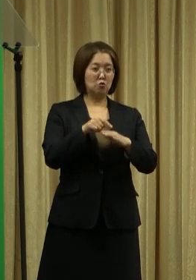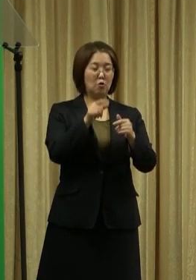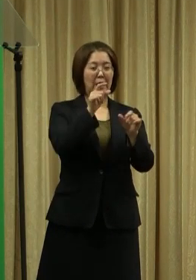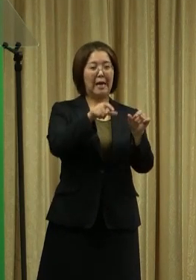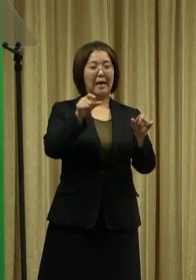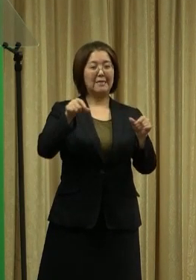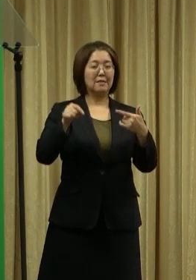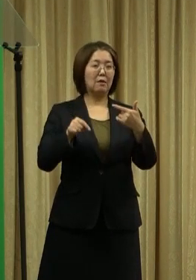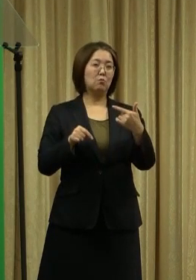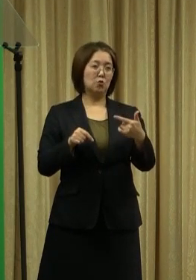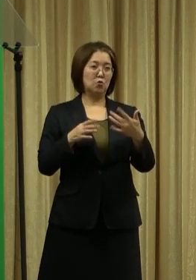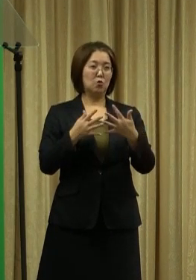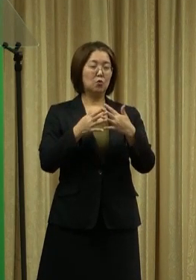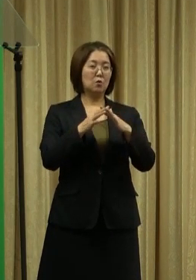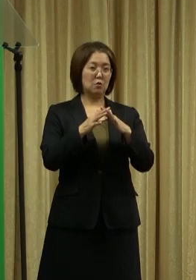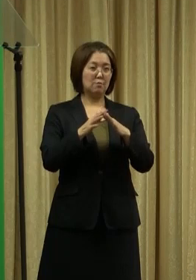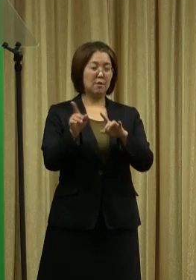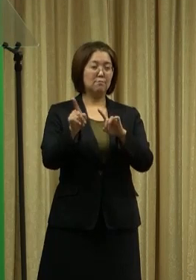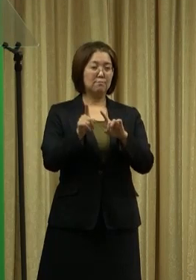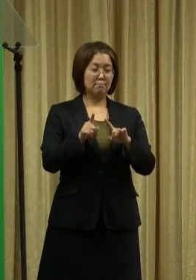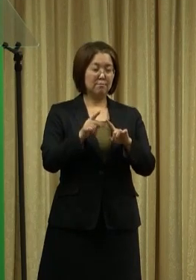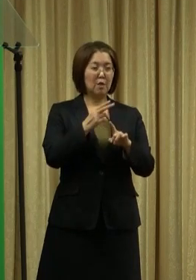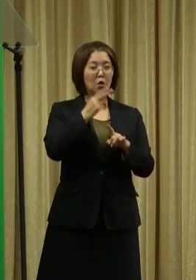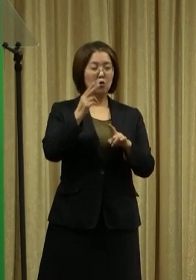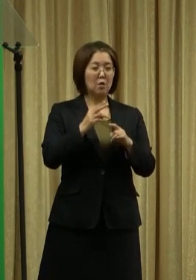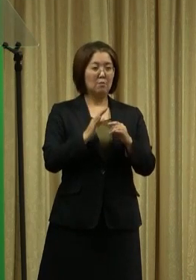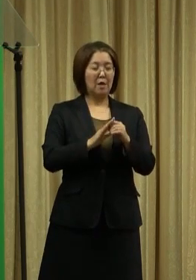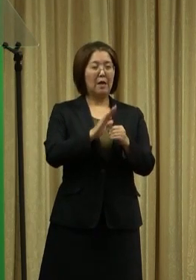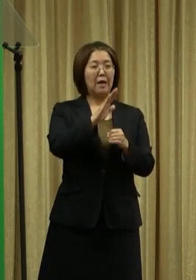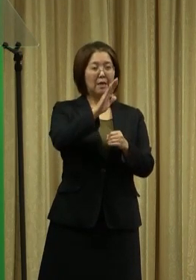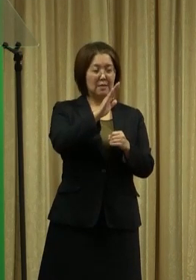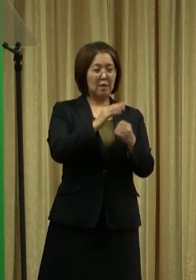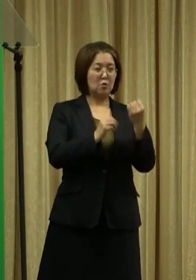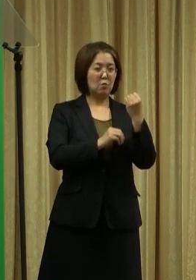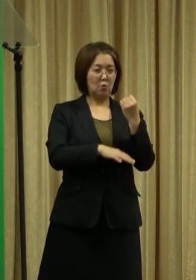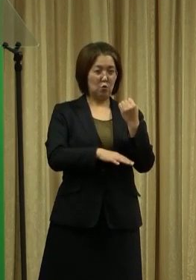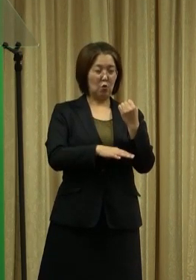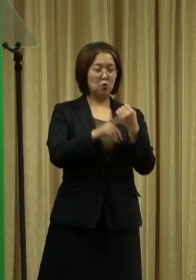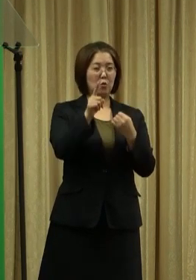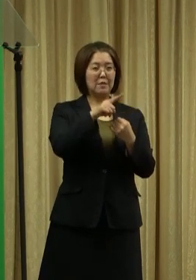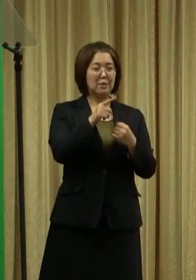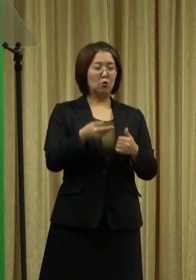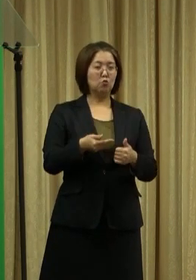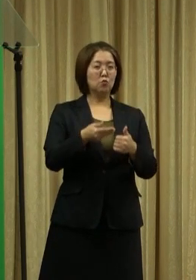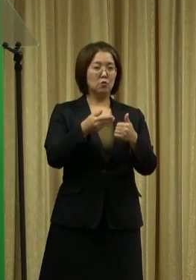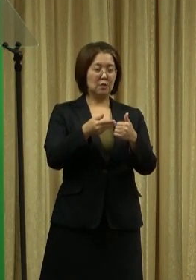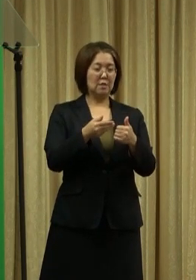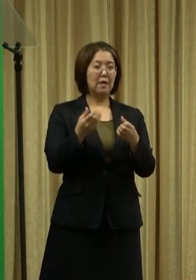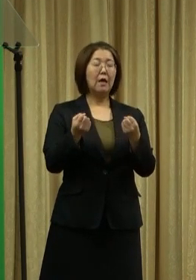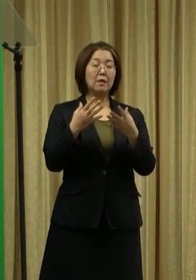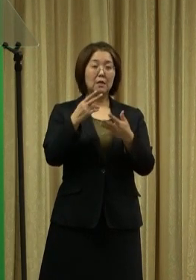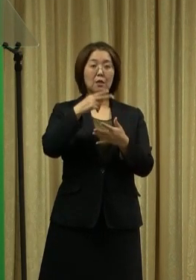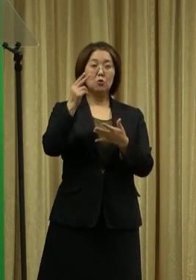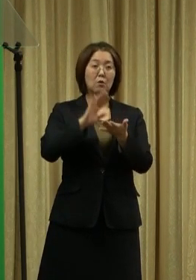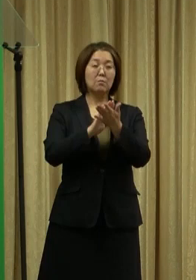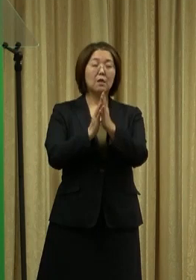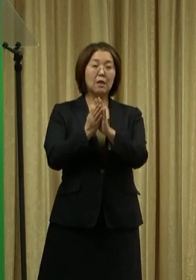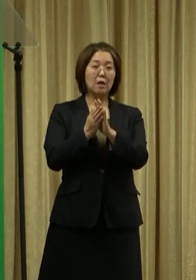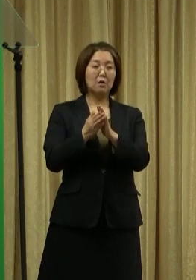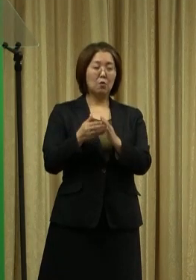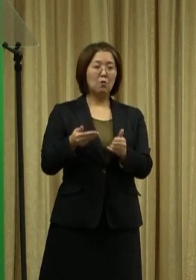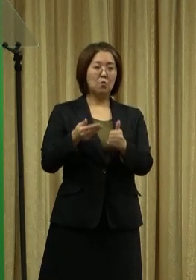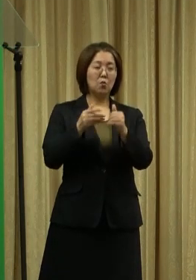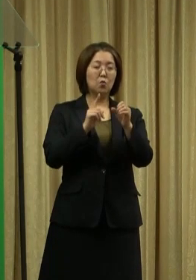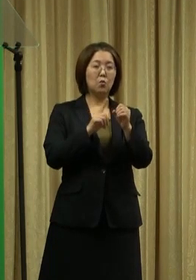組みを通じて、本県発展の礎となる人づくり、そして新しい富山県を作る